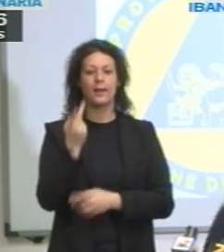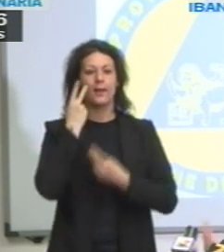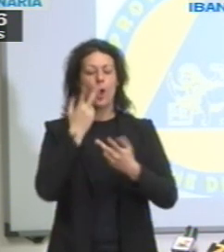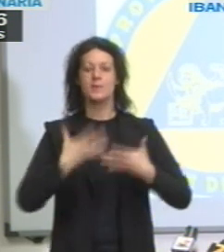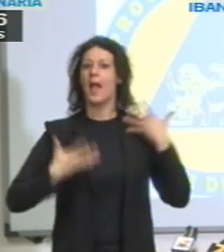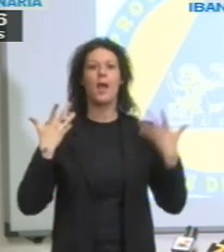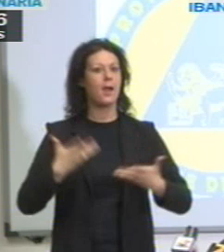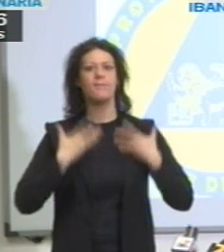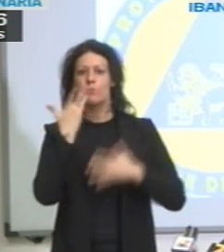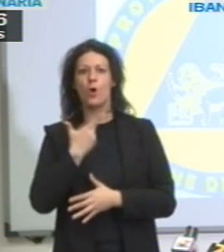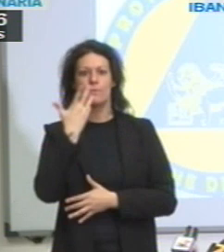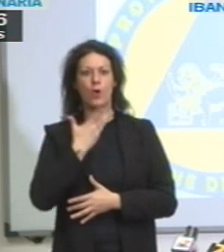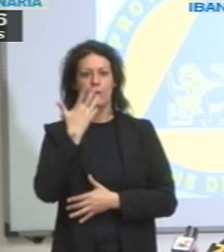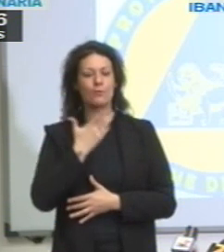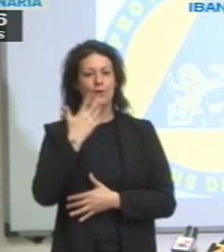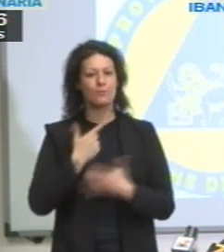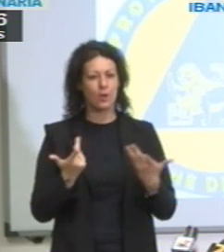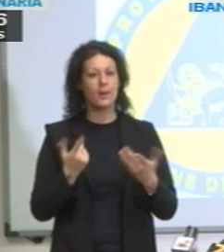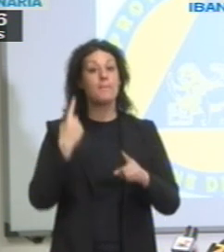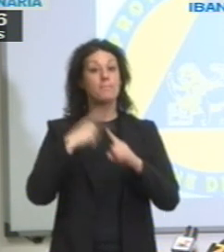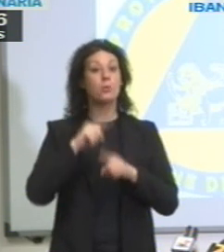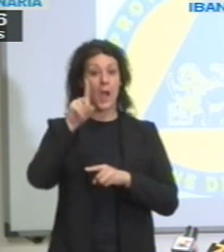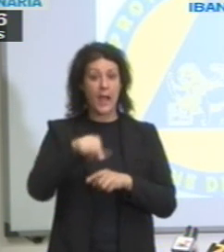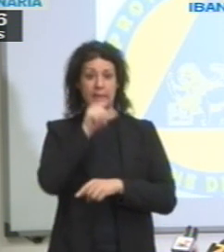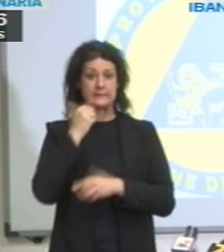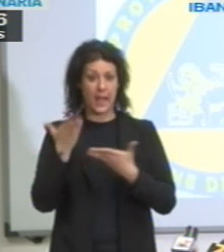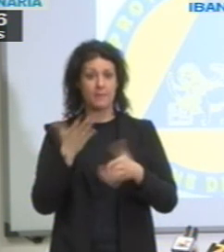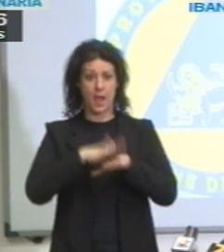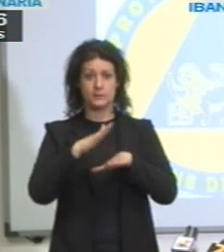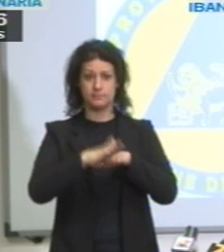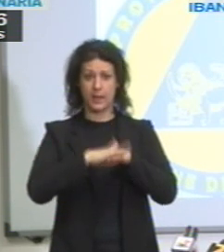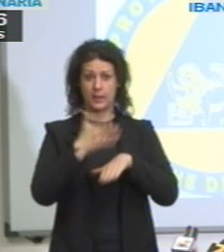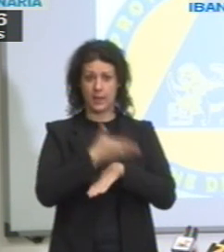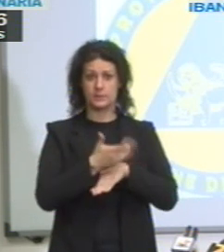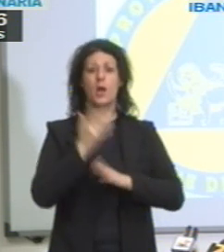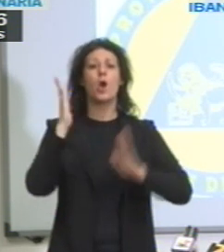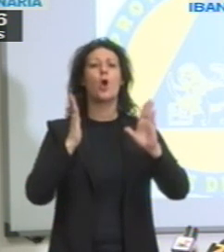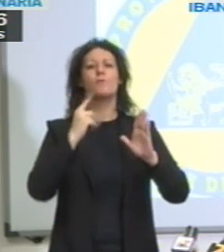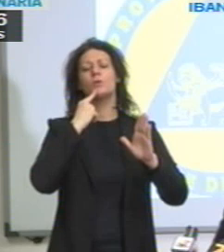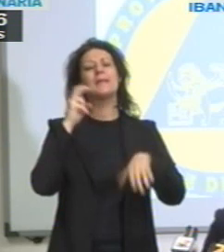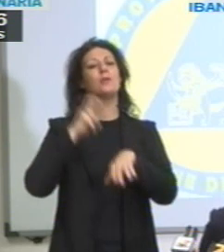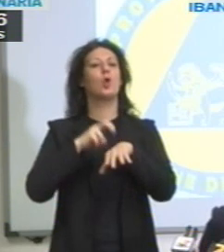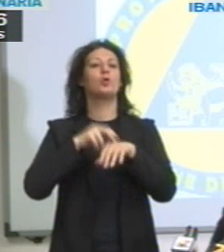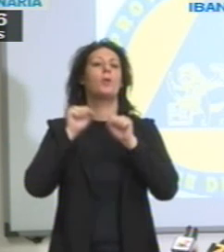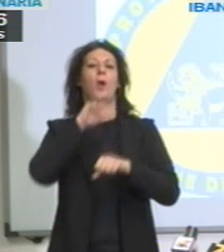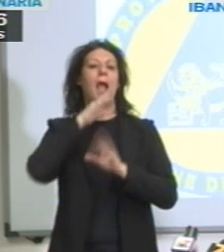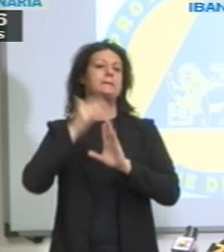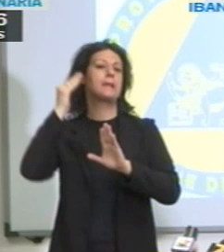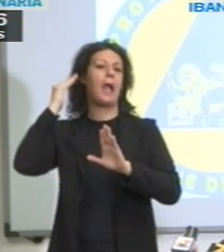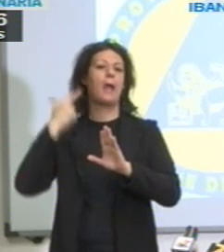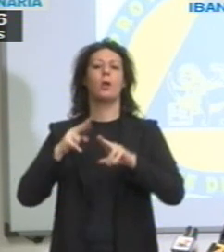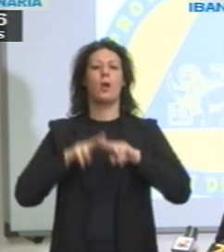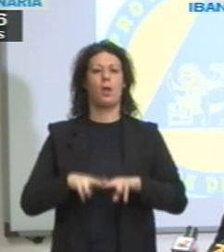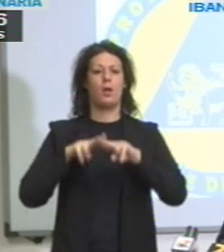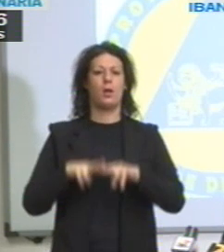e sicuramente anche accademia, perché comunque sono più freschi di libro di uno che è lì da 30-40 anni, senza offendere chi sta lì da molti